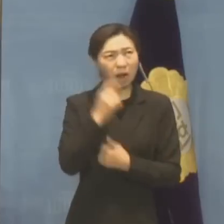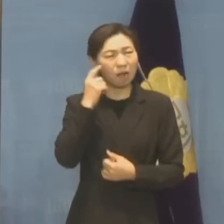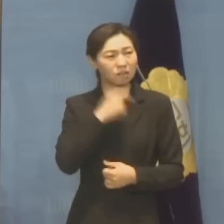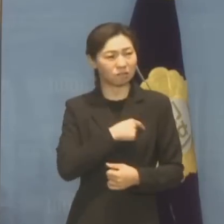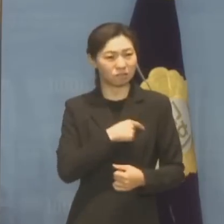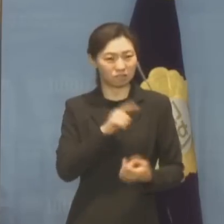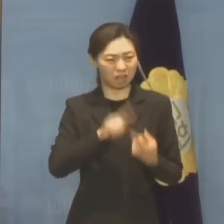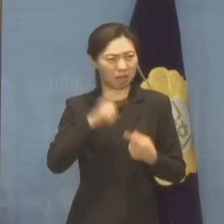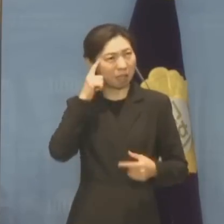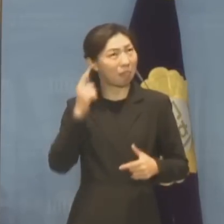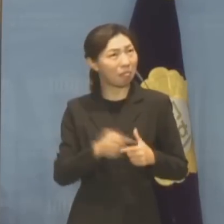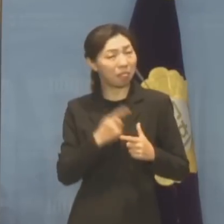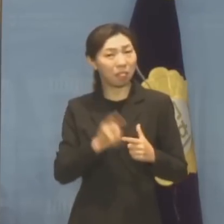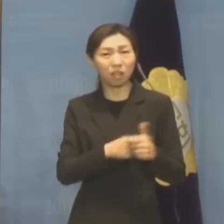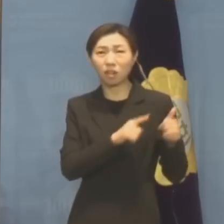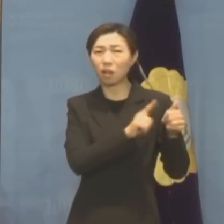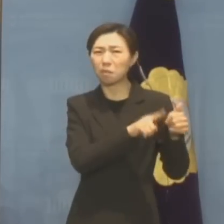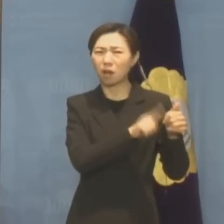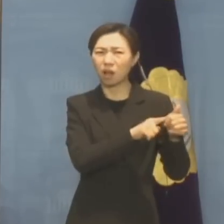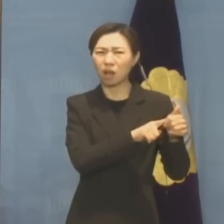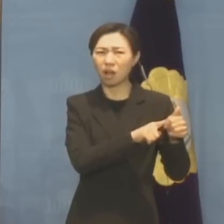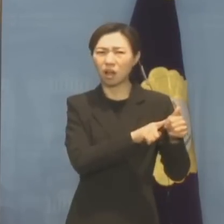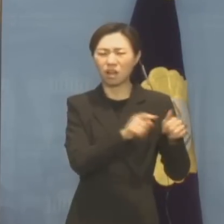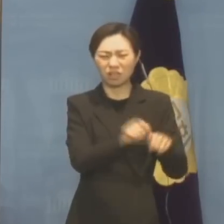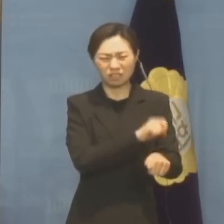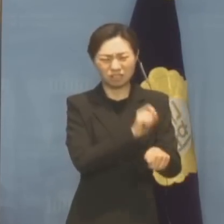이번 윤석열 정부에서도 드러나고 있습니다.